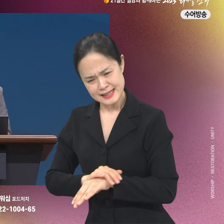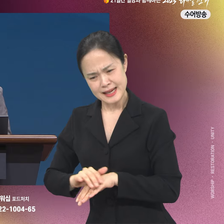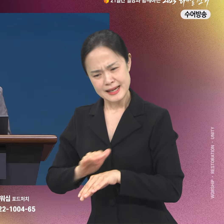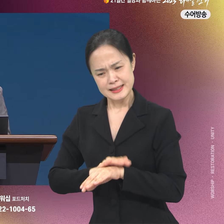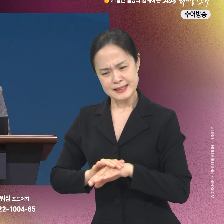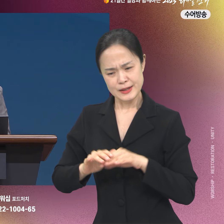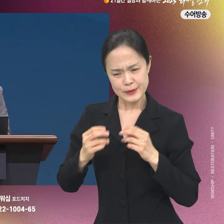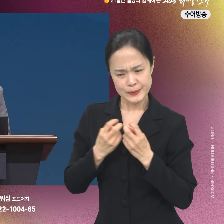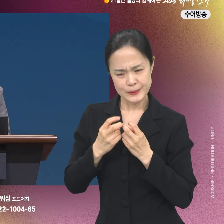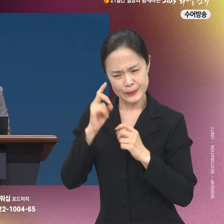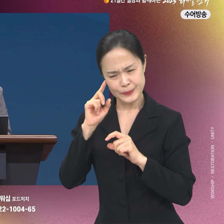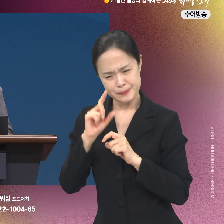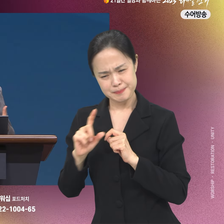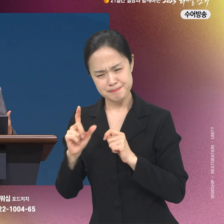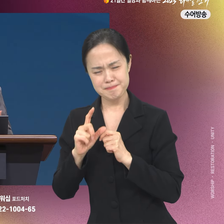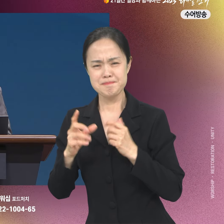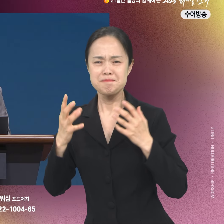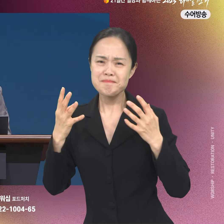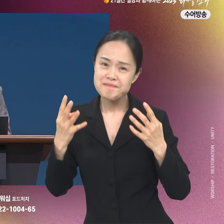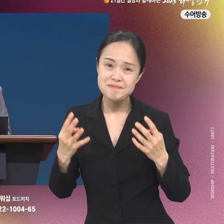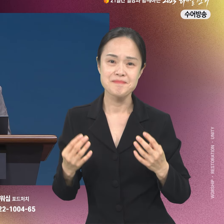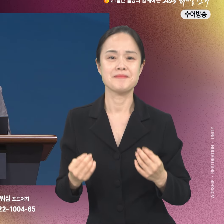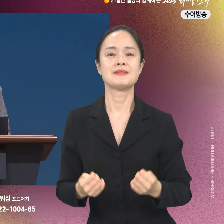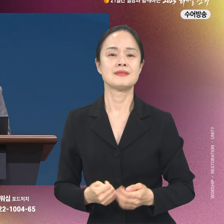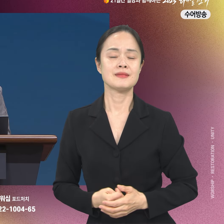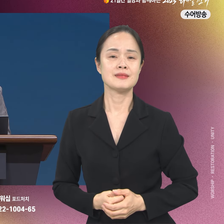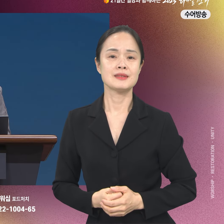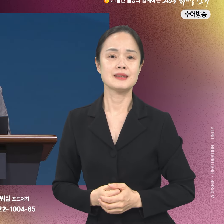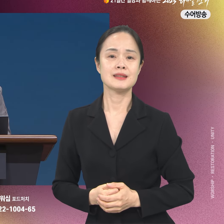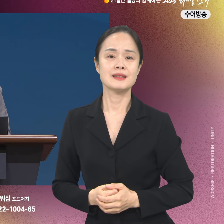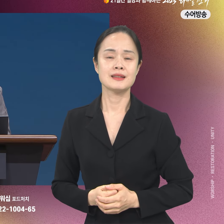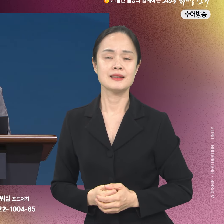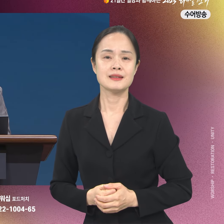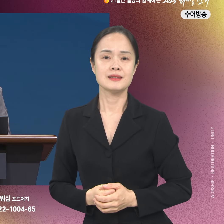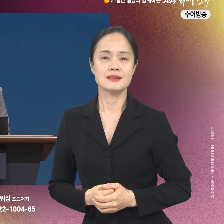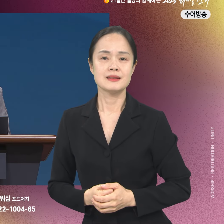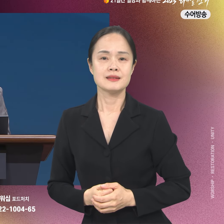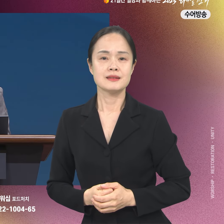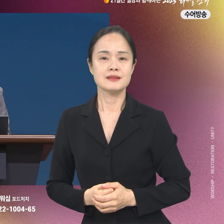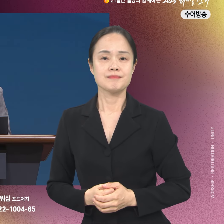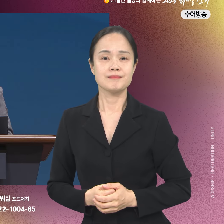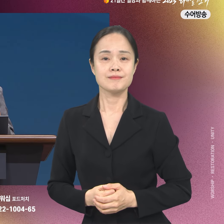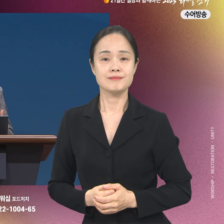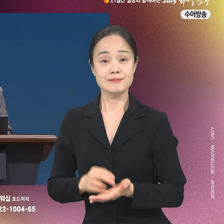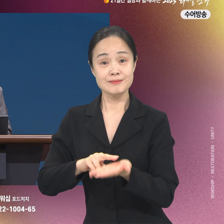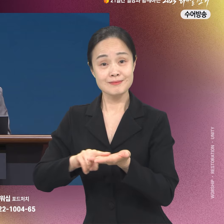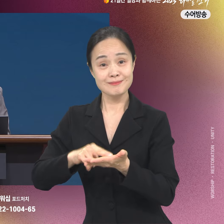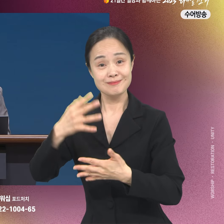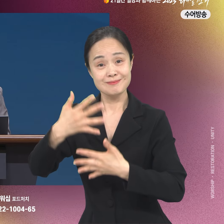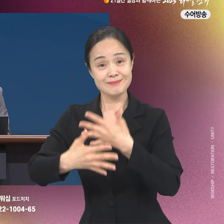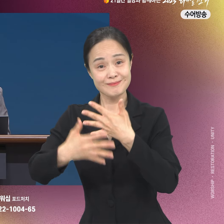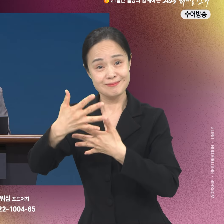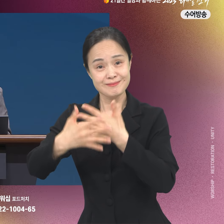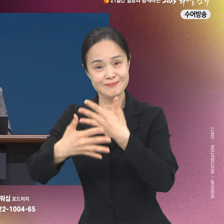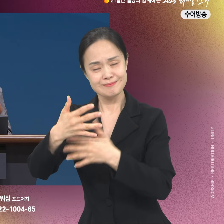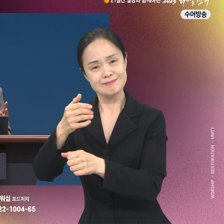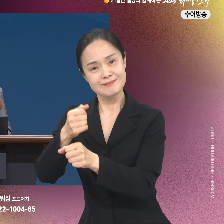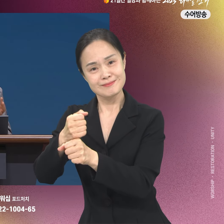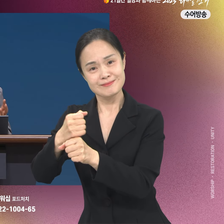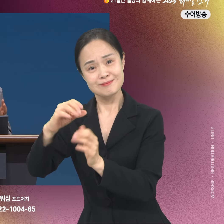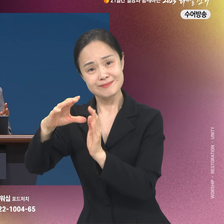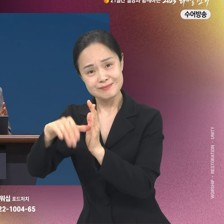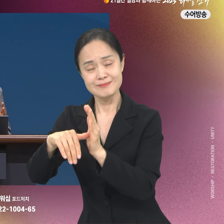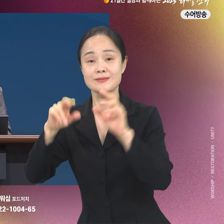사실 저는 아까 시작할 때 말씀드렸던 것처럼 이 작품 기획할 때는 이렇게 회사를 운영하는 입장도 있었기